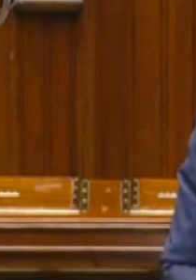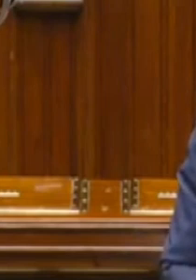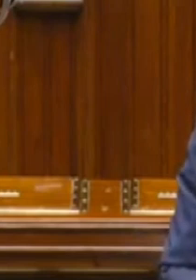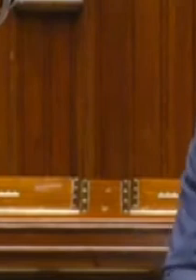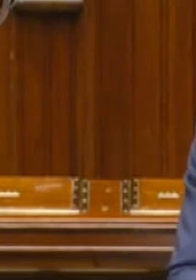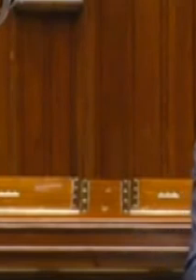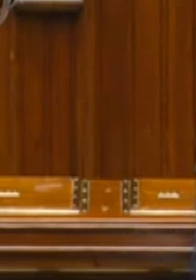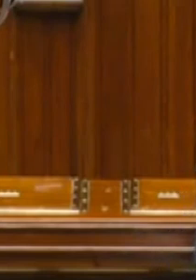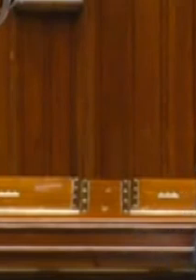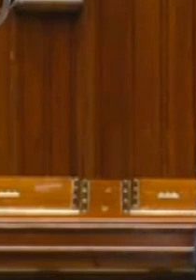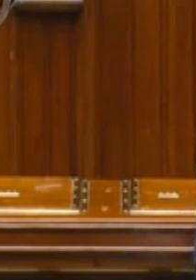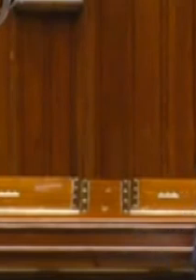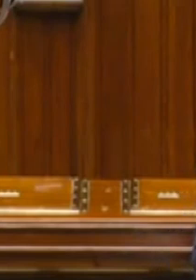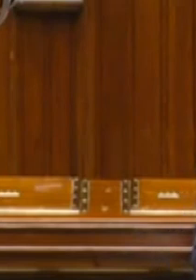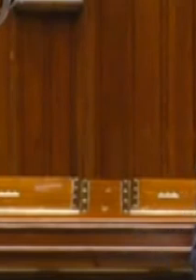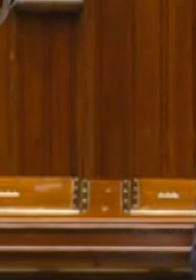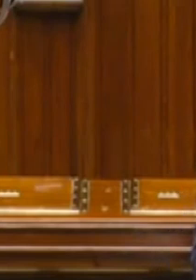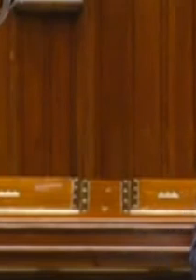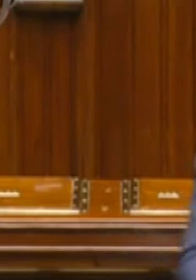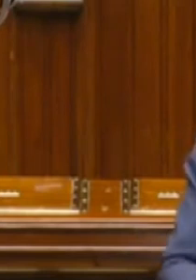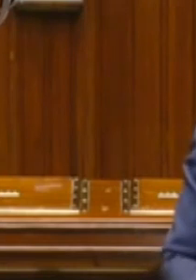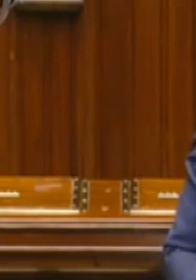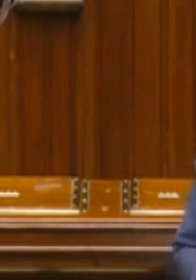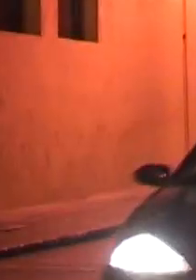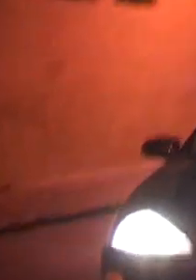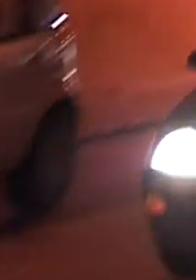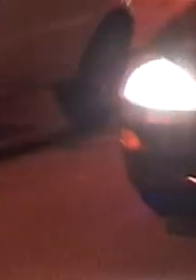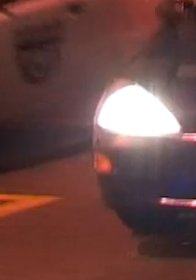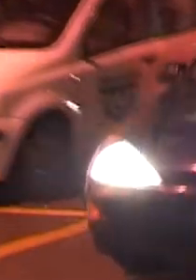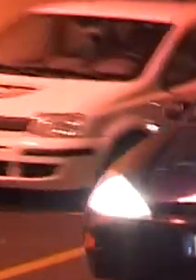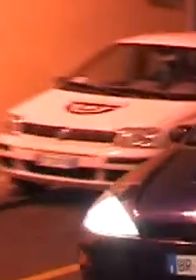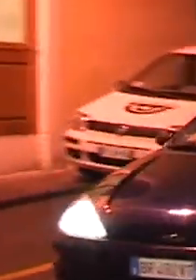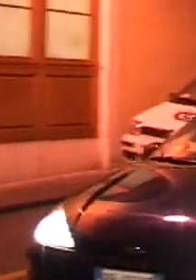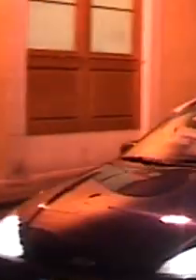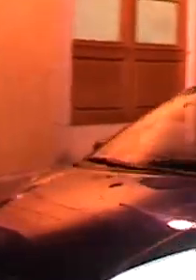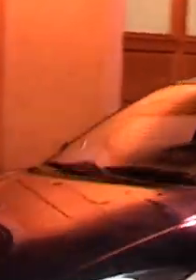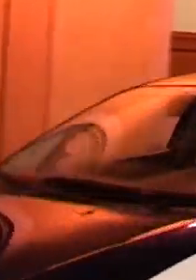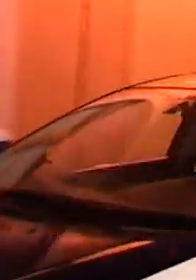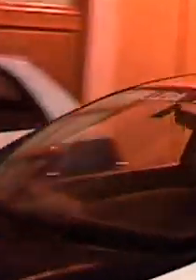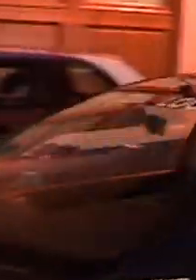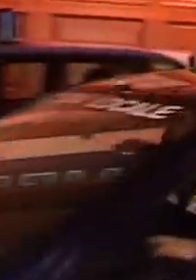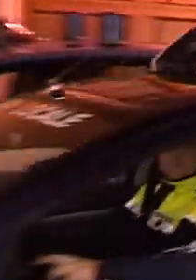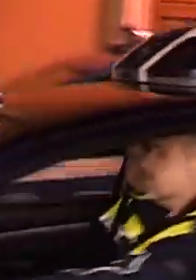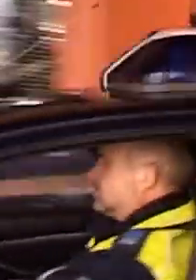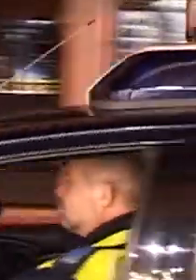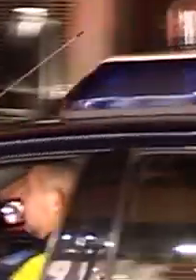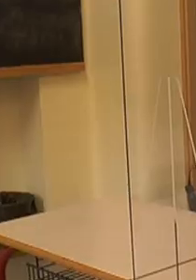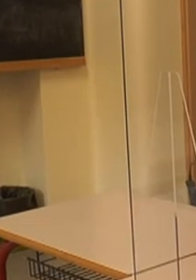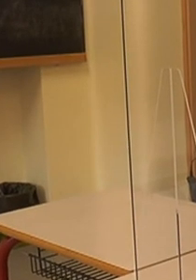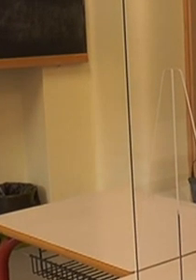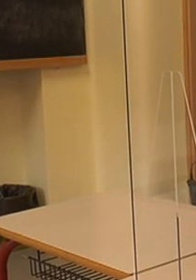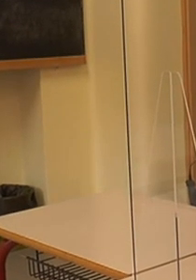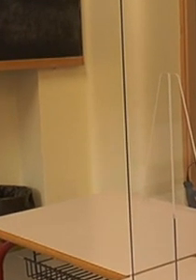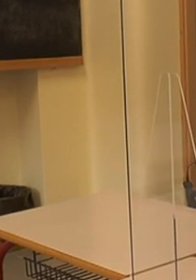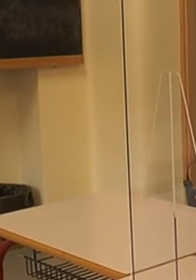annunciato alla camera il coprifuoco in tarda serata senza specificare l'orario lo stop ai centri commerciali nel weekend e la didattica a distanza al cento per cento